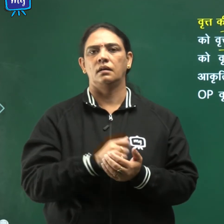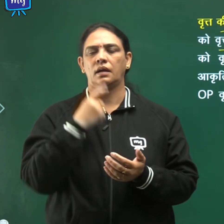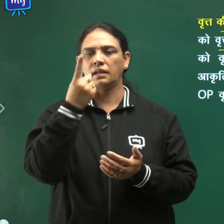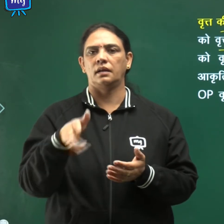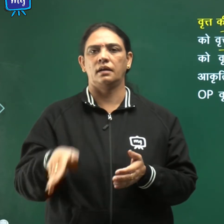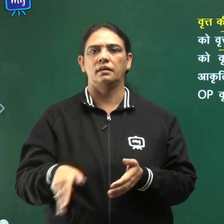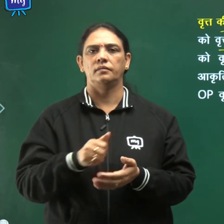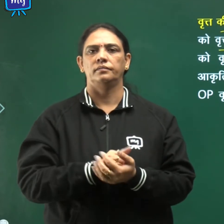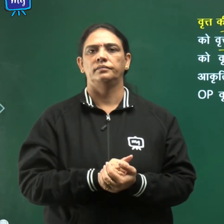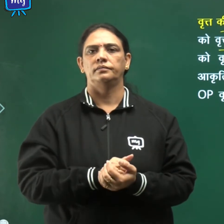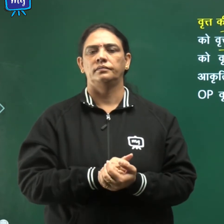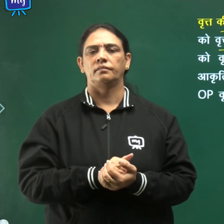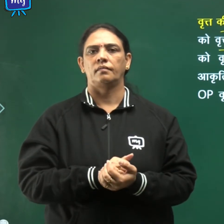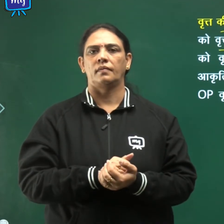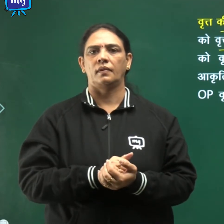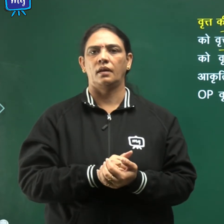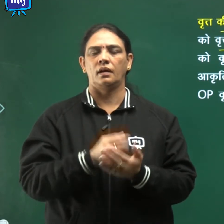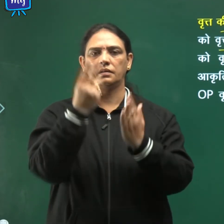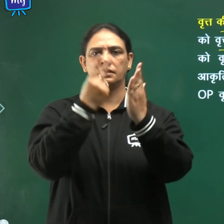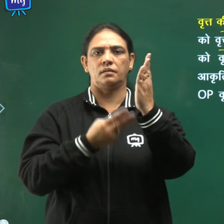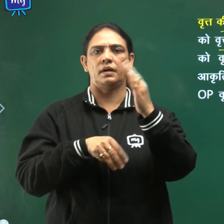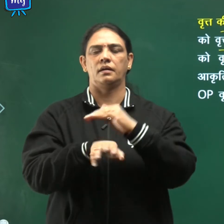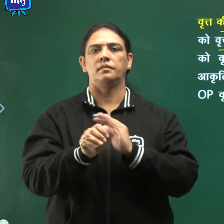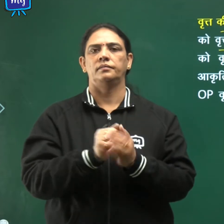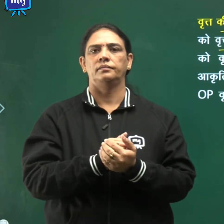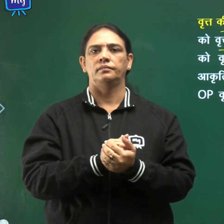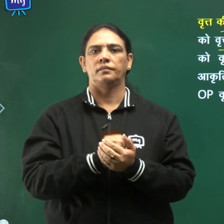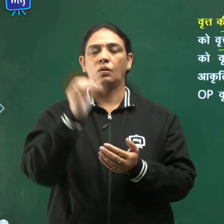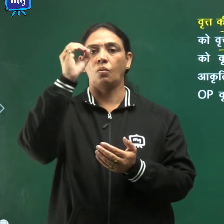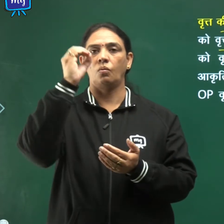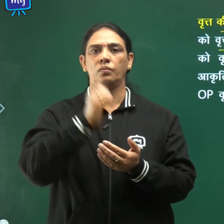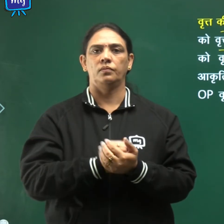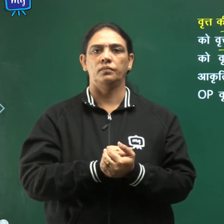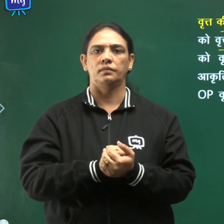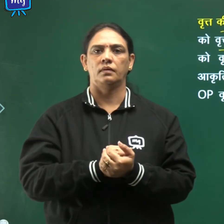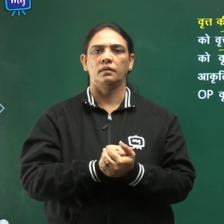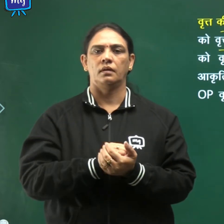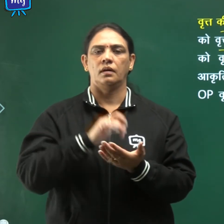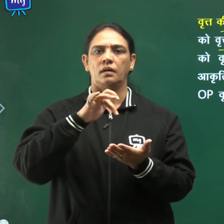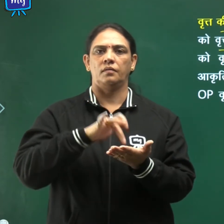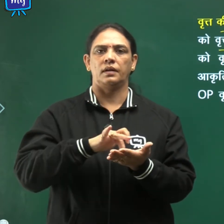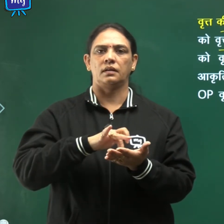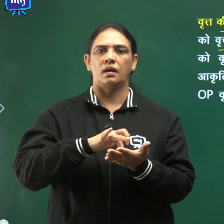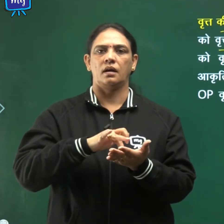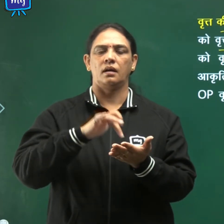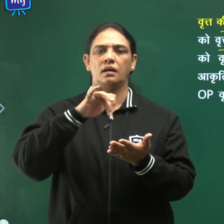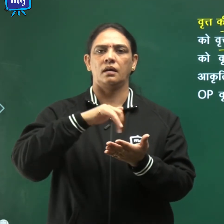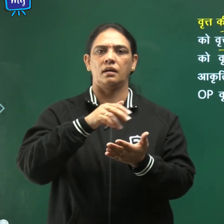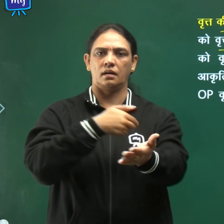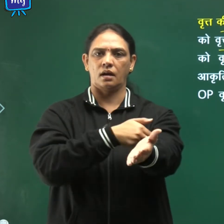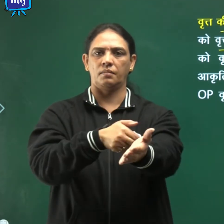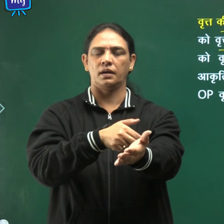कहते हैं। आकृति में ओ व्रत का केंद्र